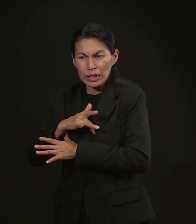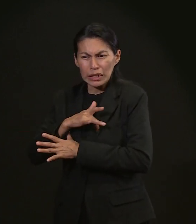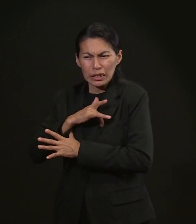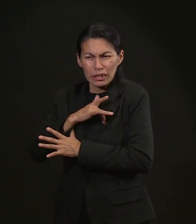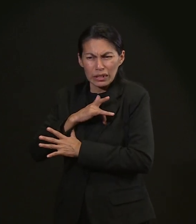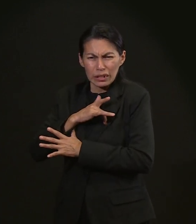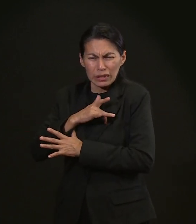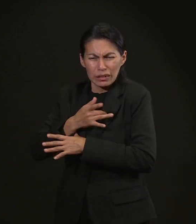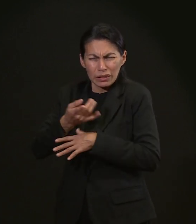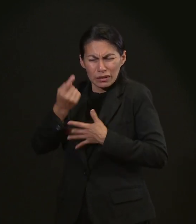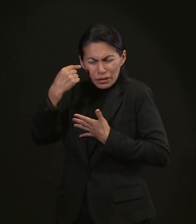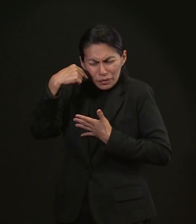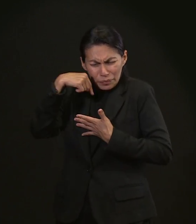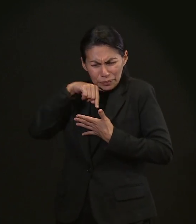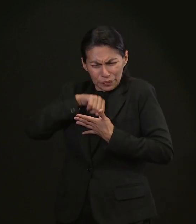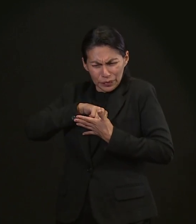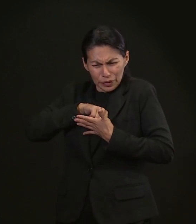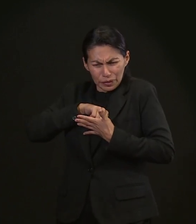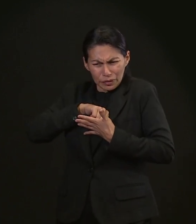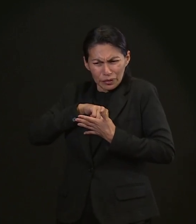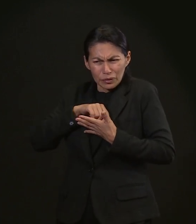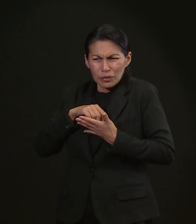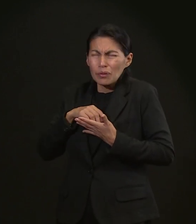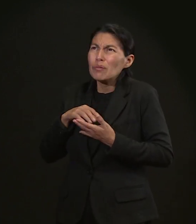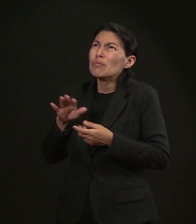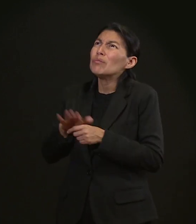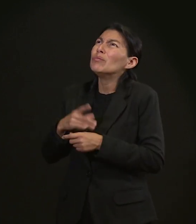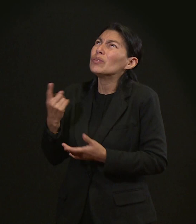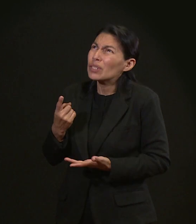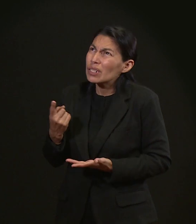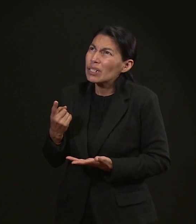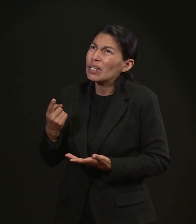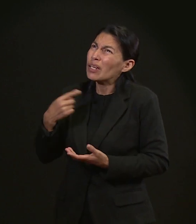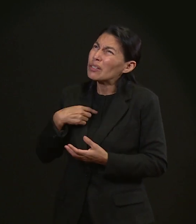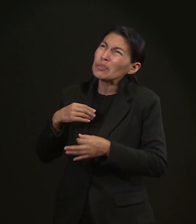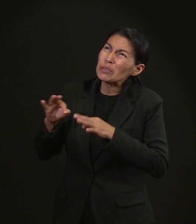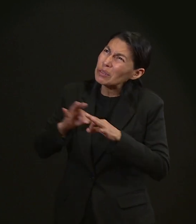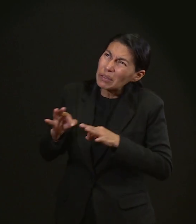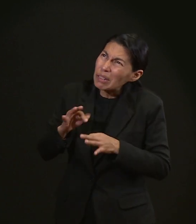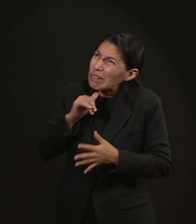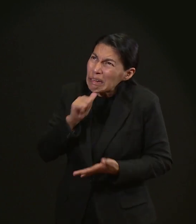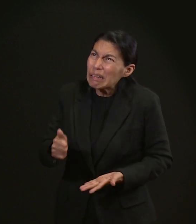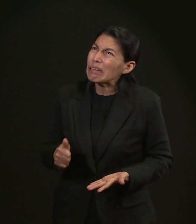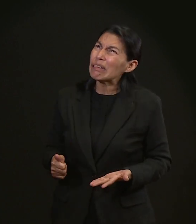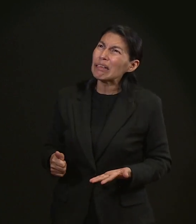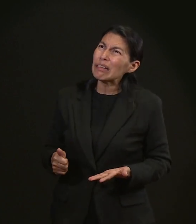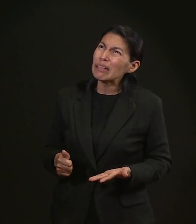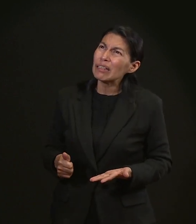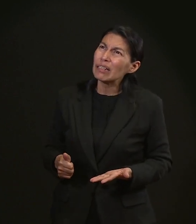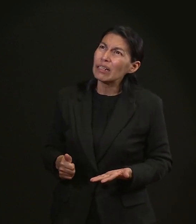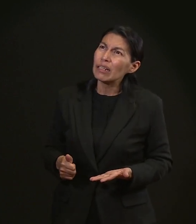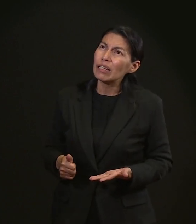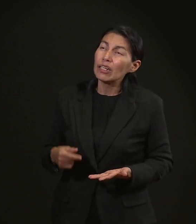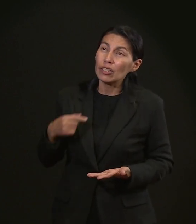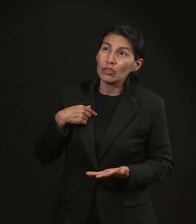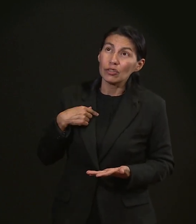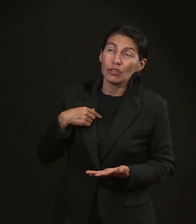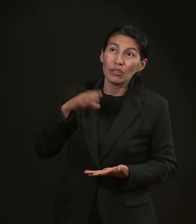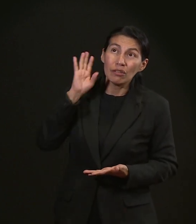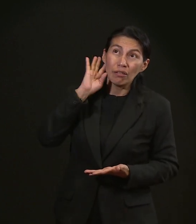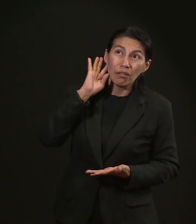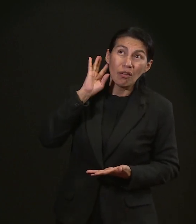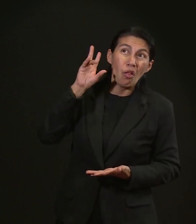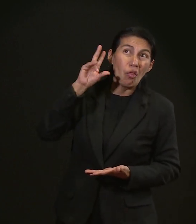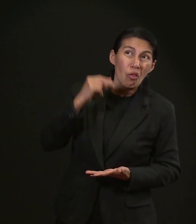sentía algo muy feo porque yo yo le dije porque será que ya no voy a volver a trabajar en esto y